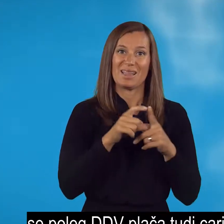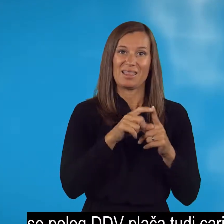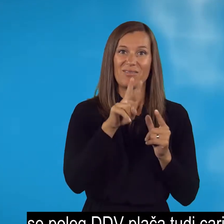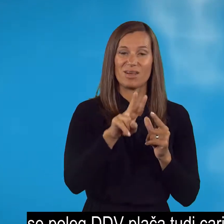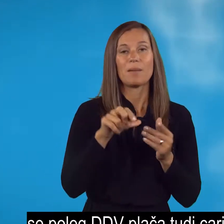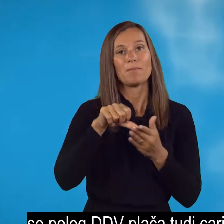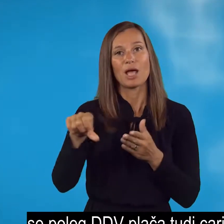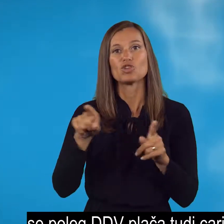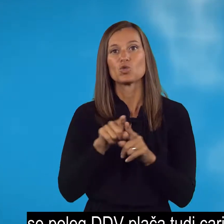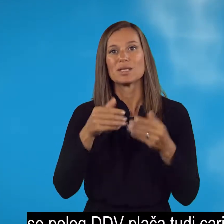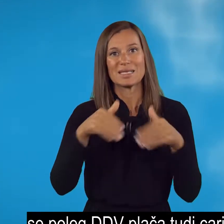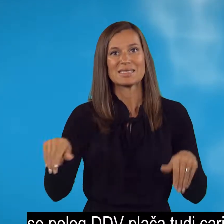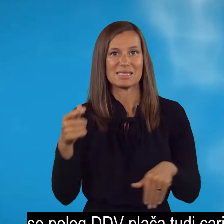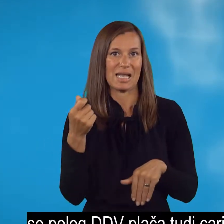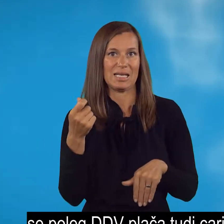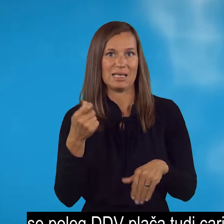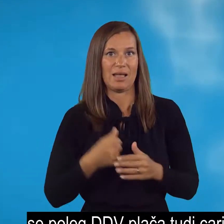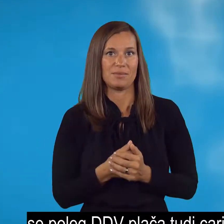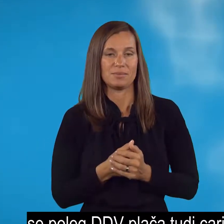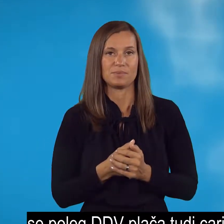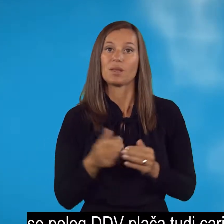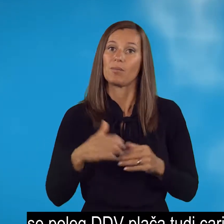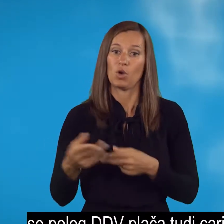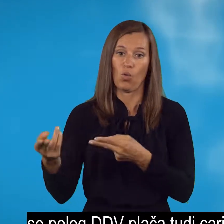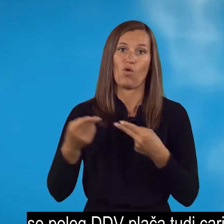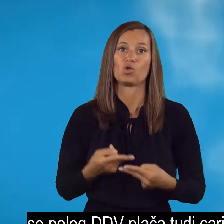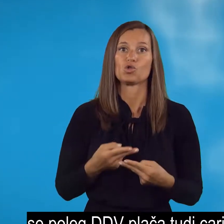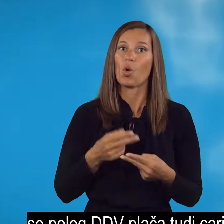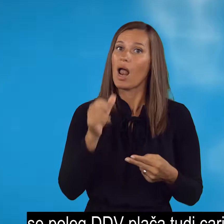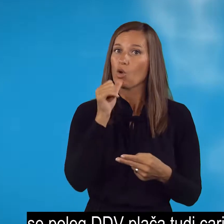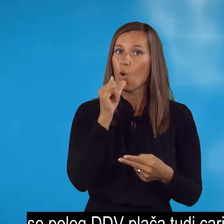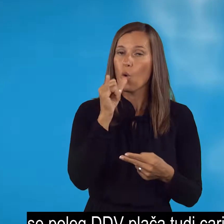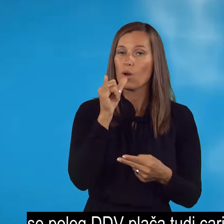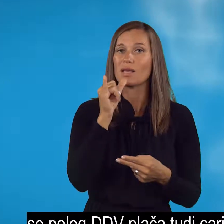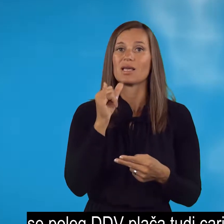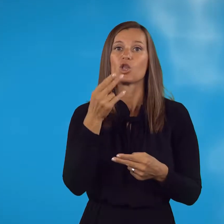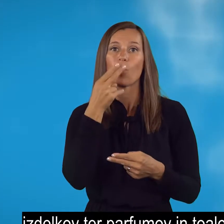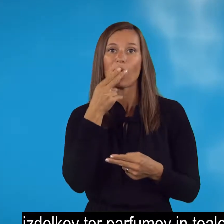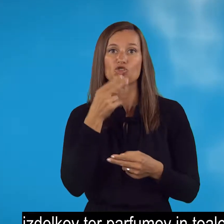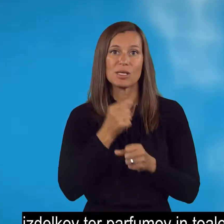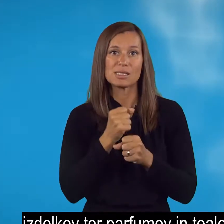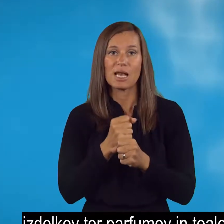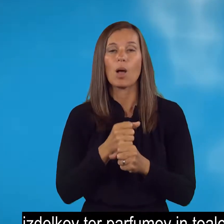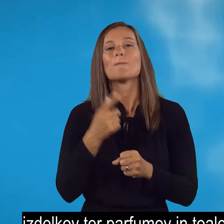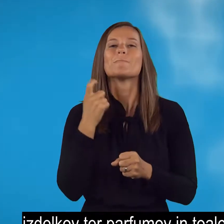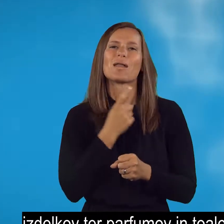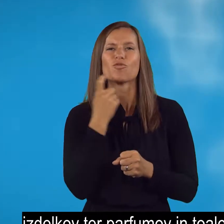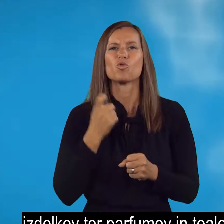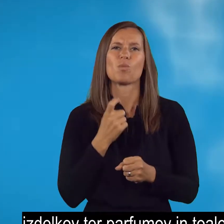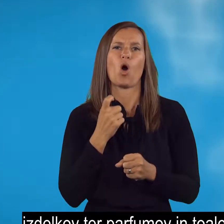DDV plača tudi carina. Pri uvozu alkoholnih in tobačnih izdelkov ter parfumov in